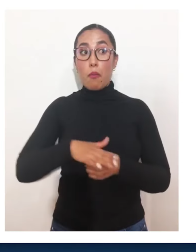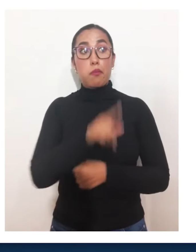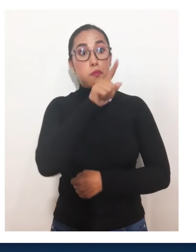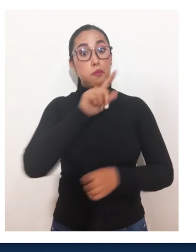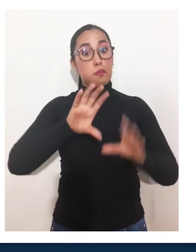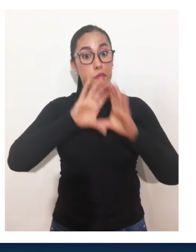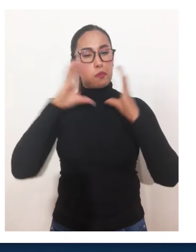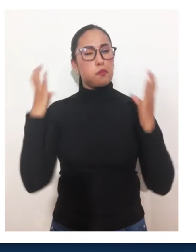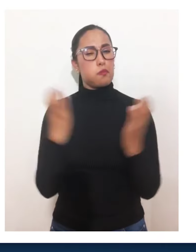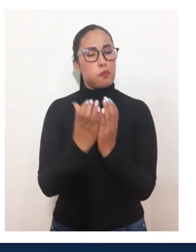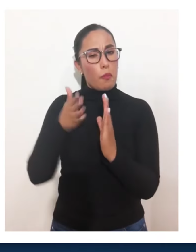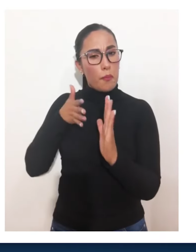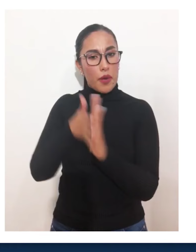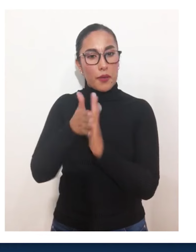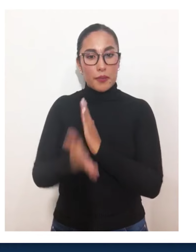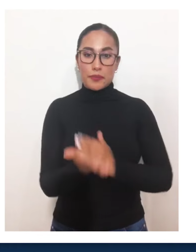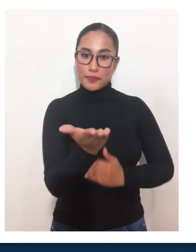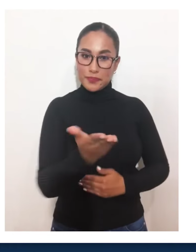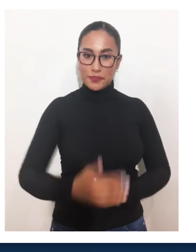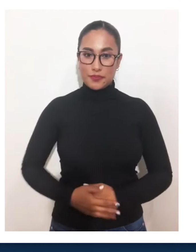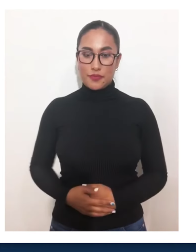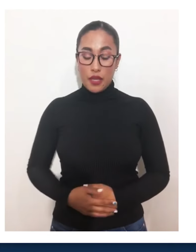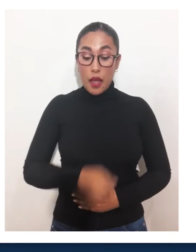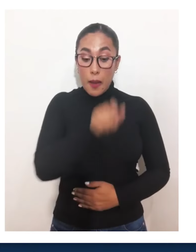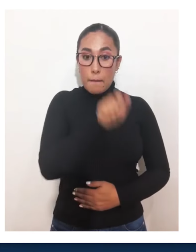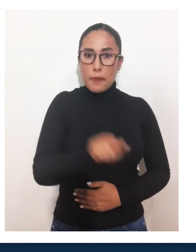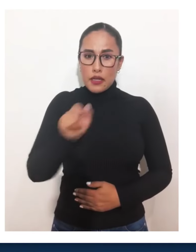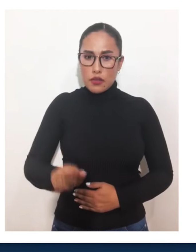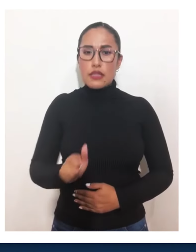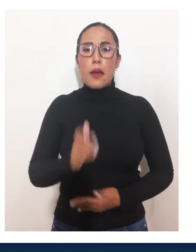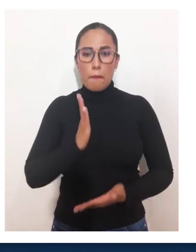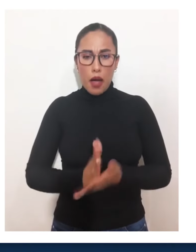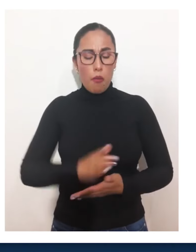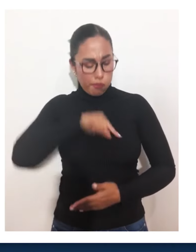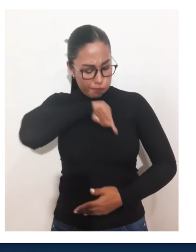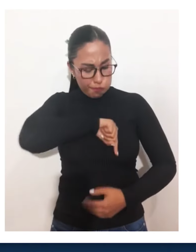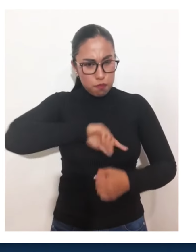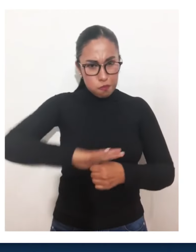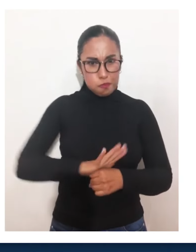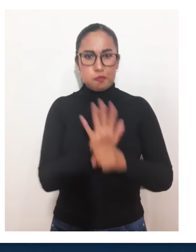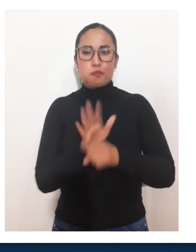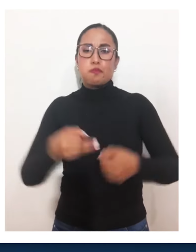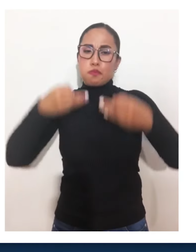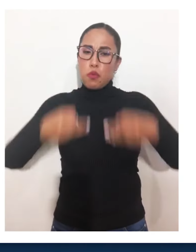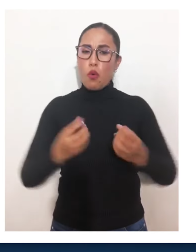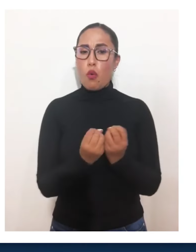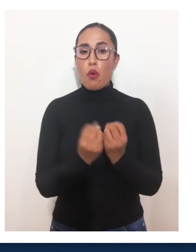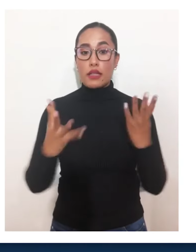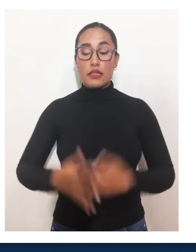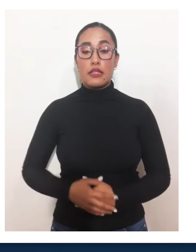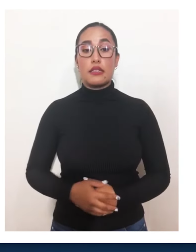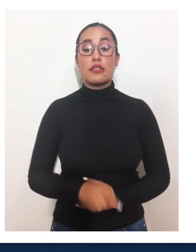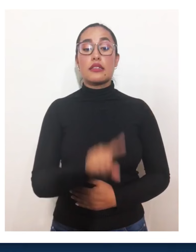La situación en el mundo es la siguiente. Número de casos confirmados,